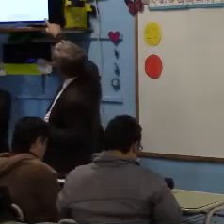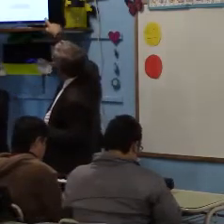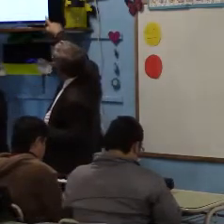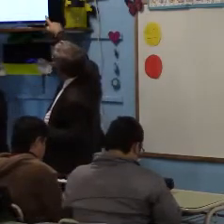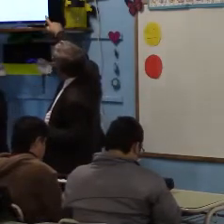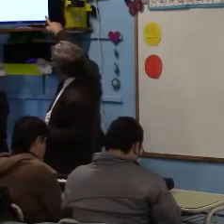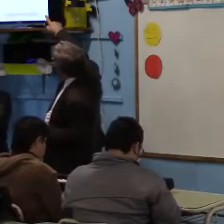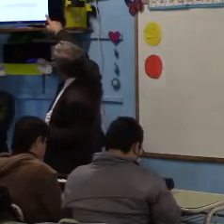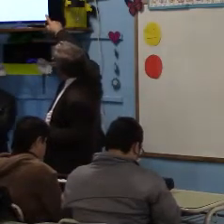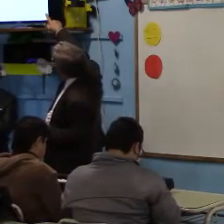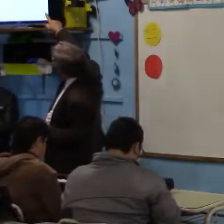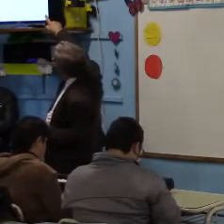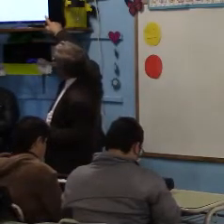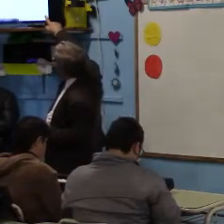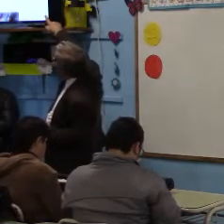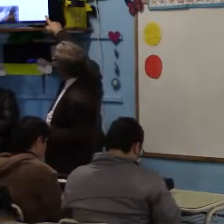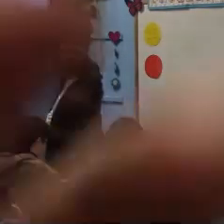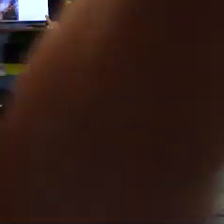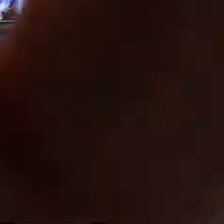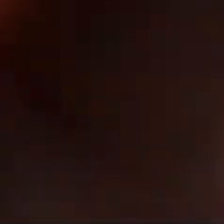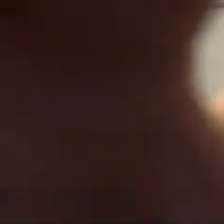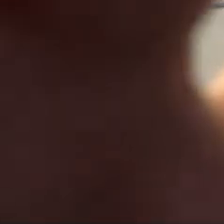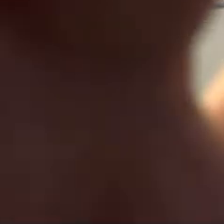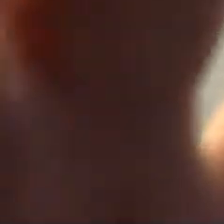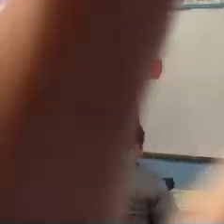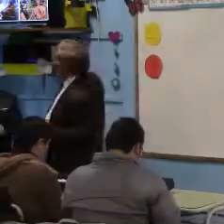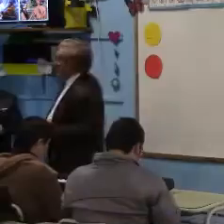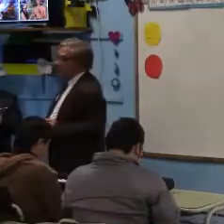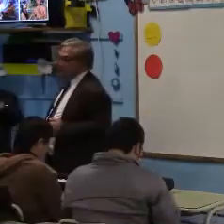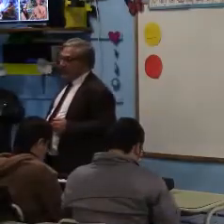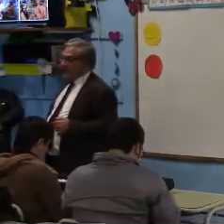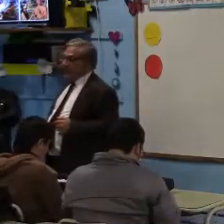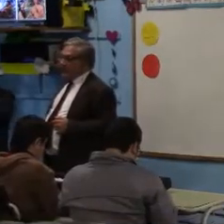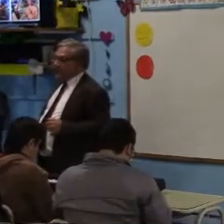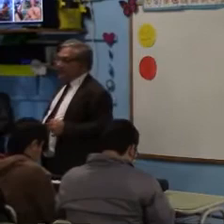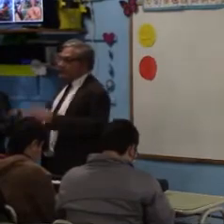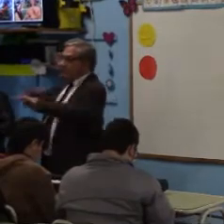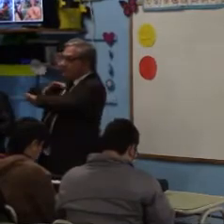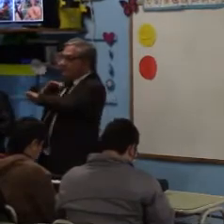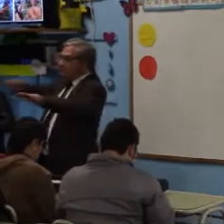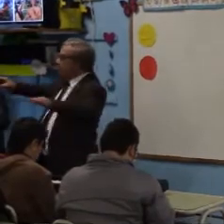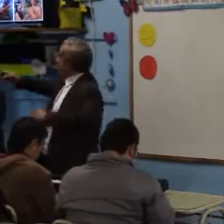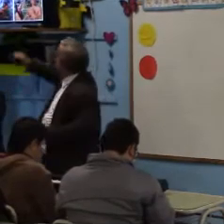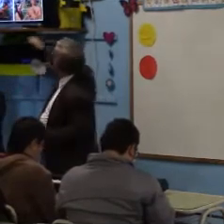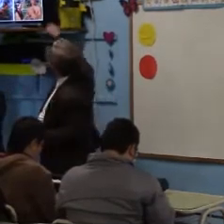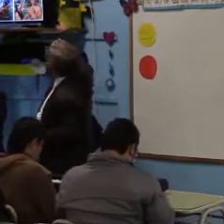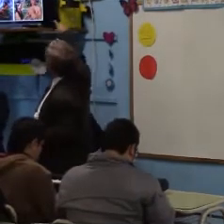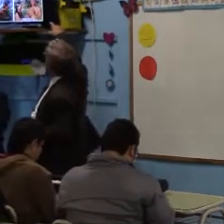Pero ese primer plan fracasó con Adán y Eva.